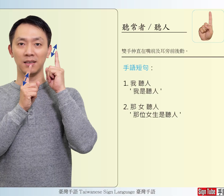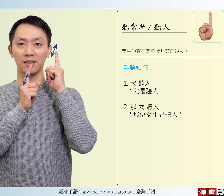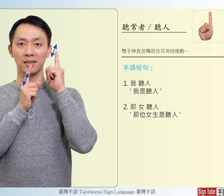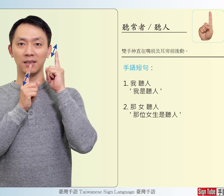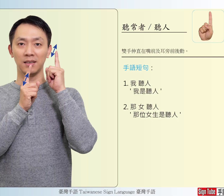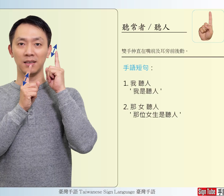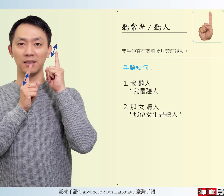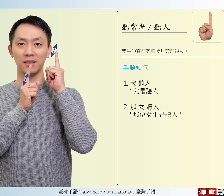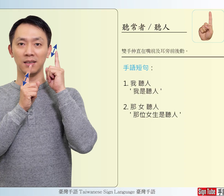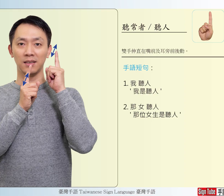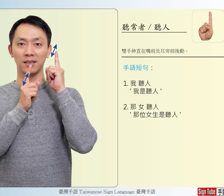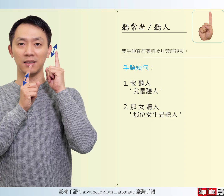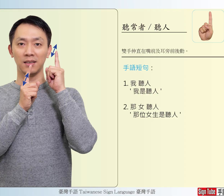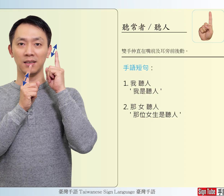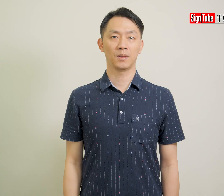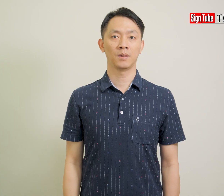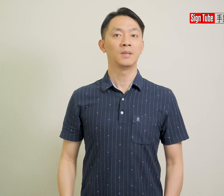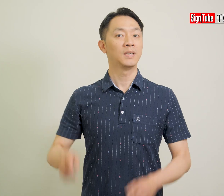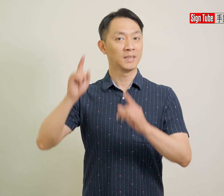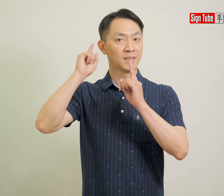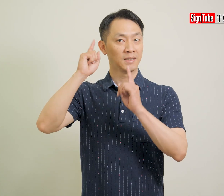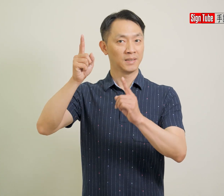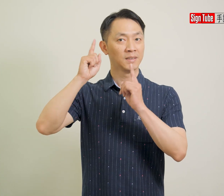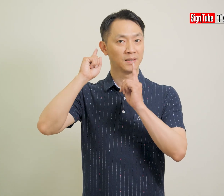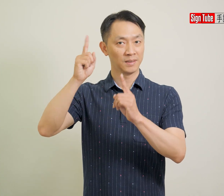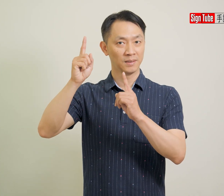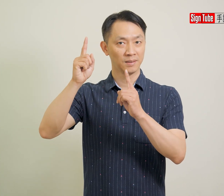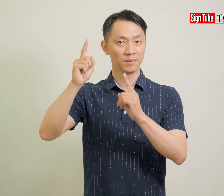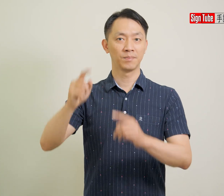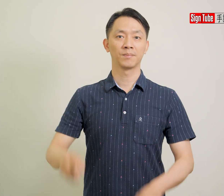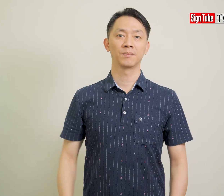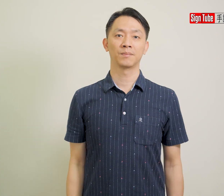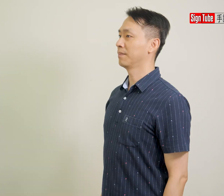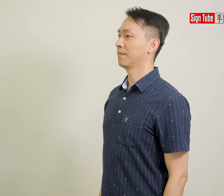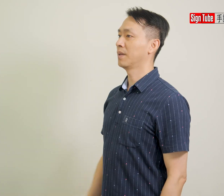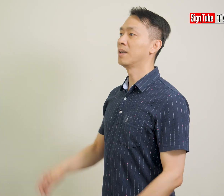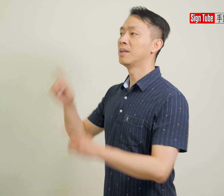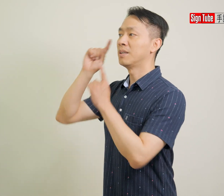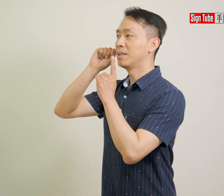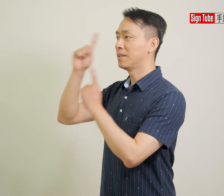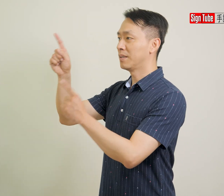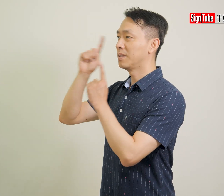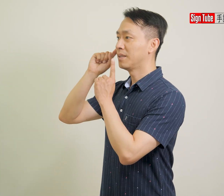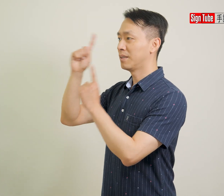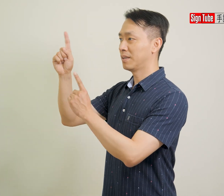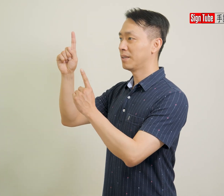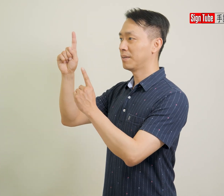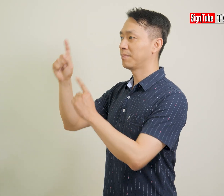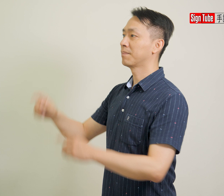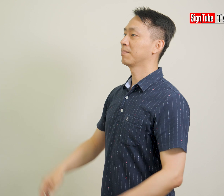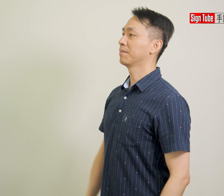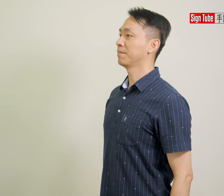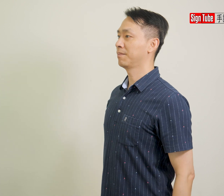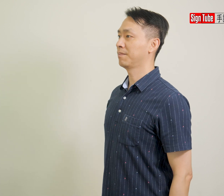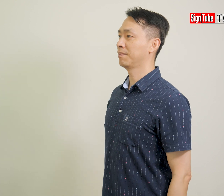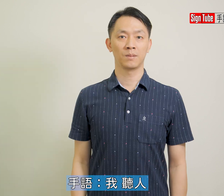听长者，听人。双手伸直在嘴前及耳旁前后动。